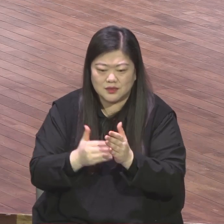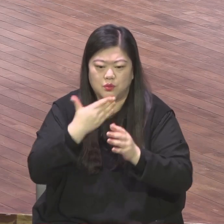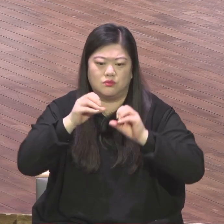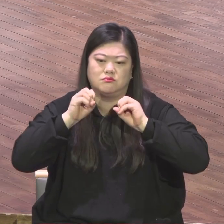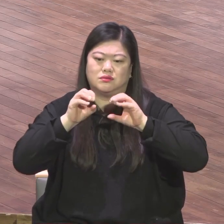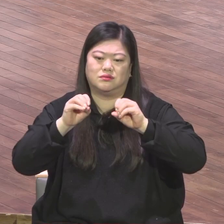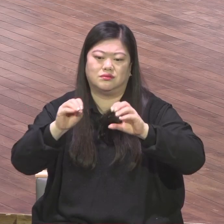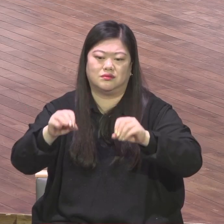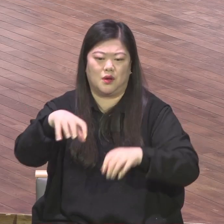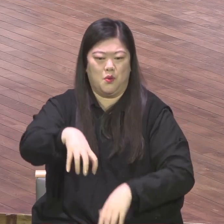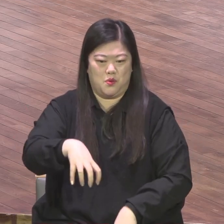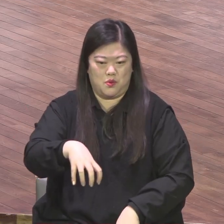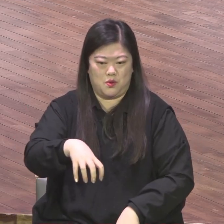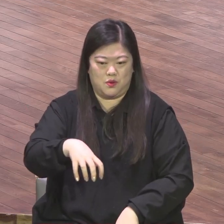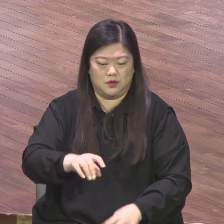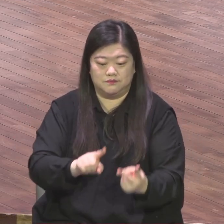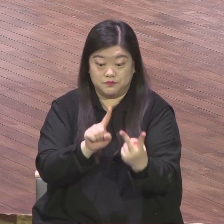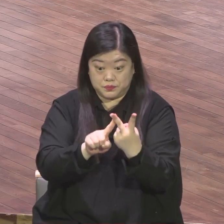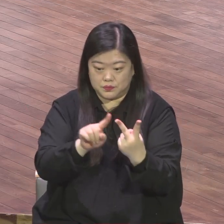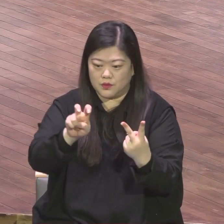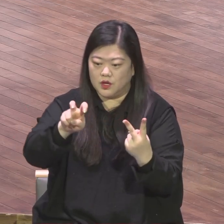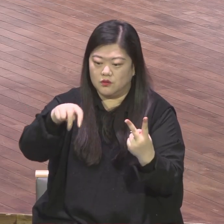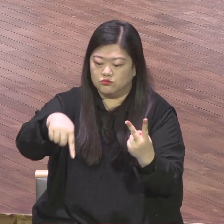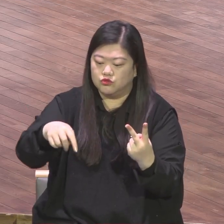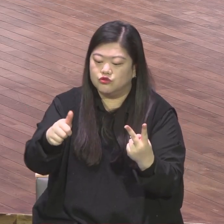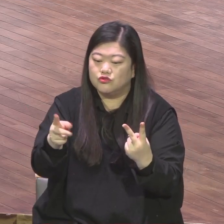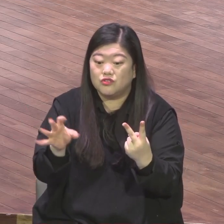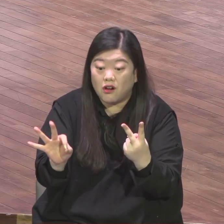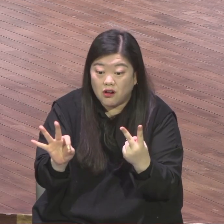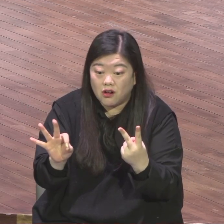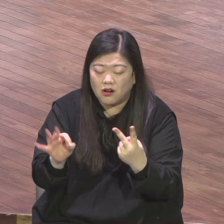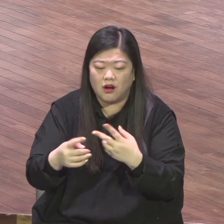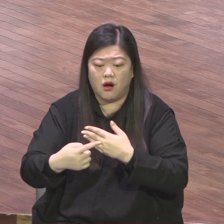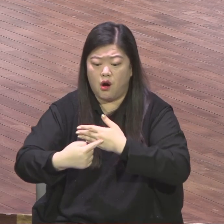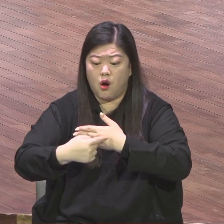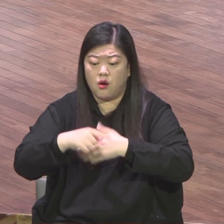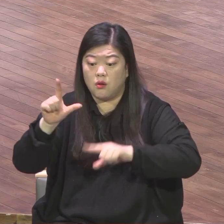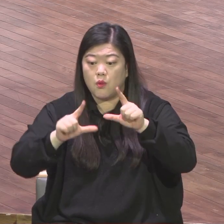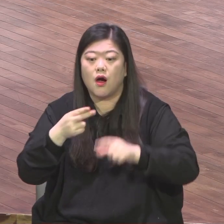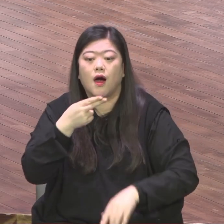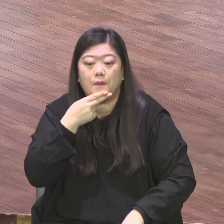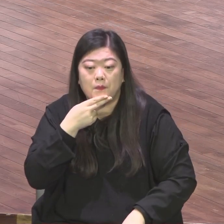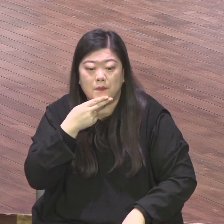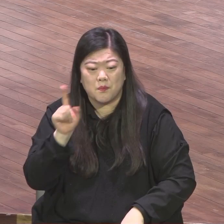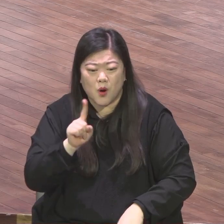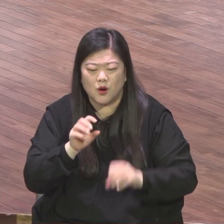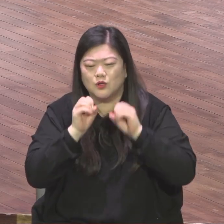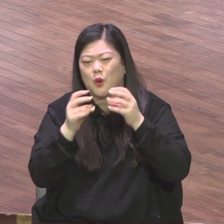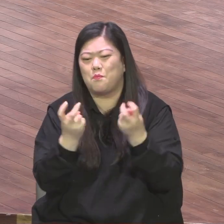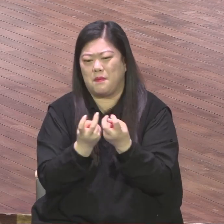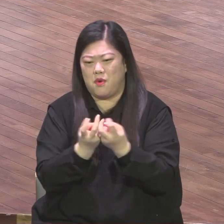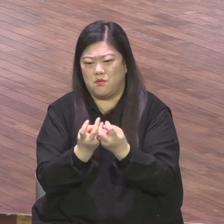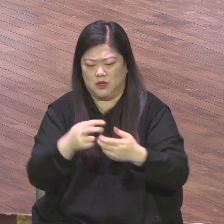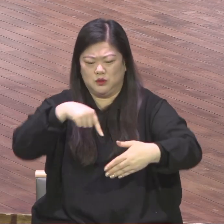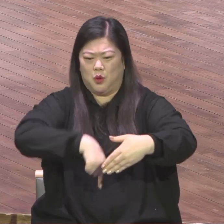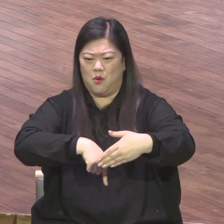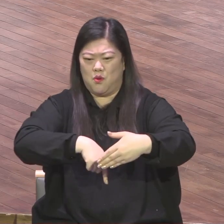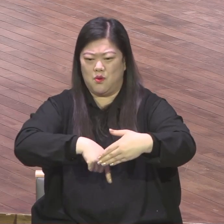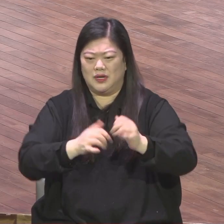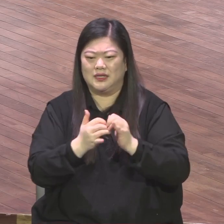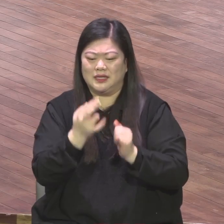그리고 무형 전략은 바로 성경적 전도 전략 20가지입니다. 눈에 보이지 않습니다. 더